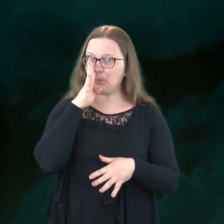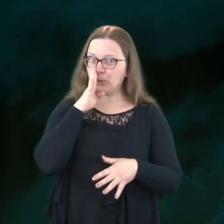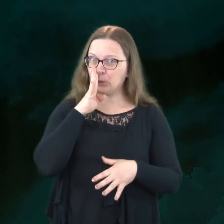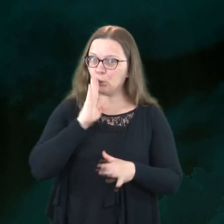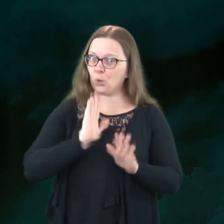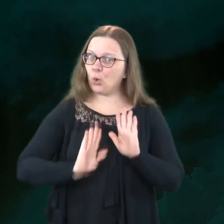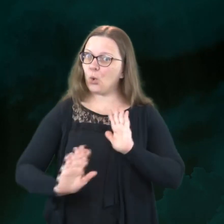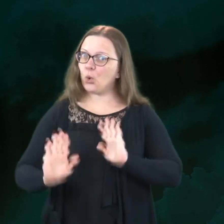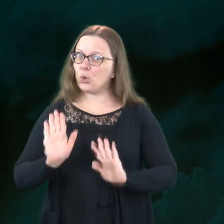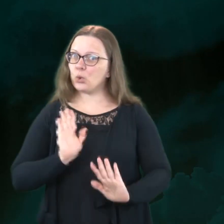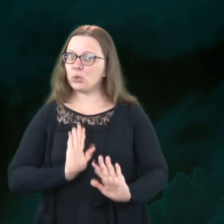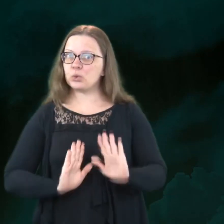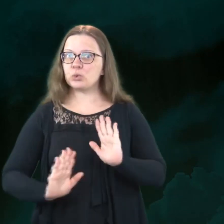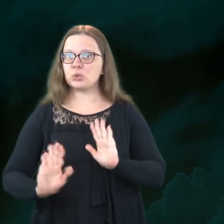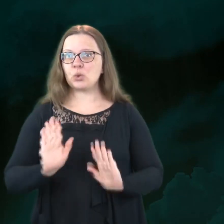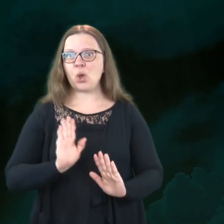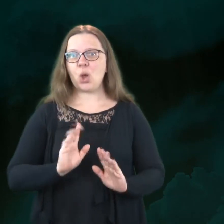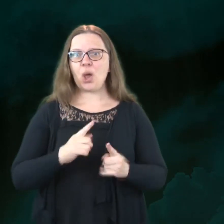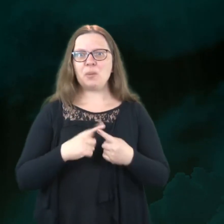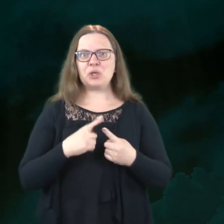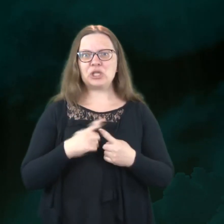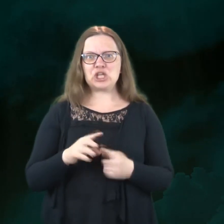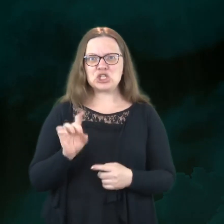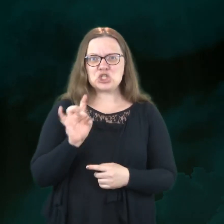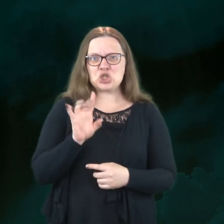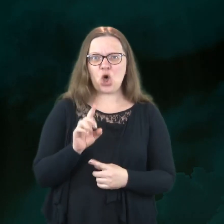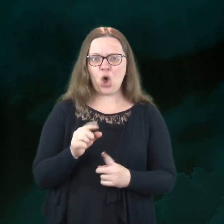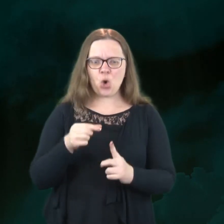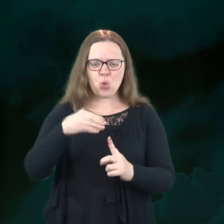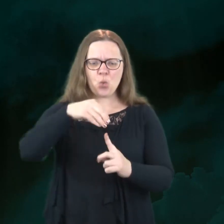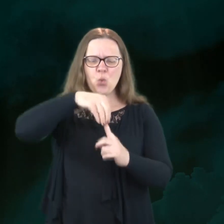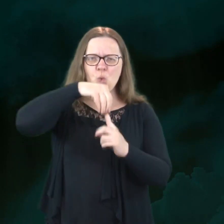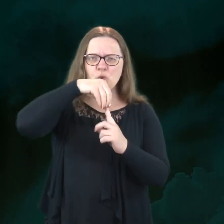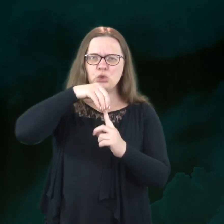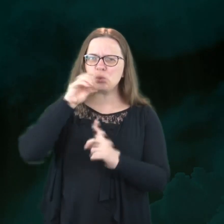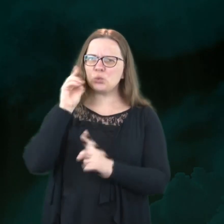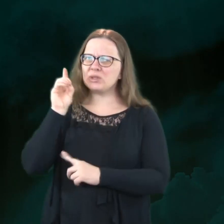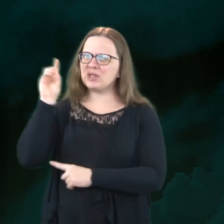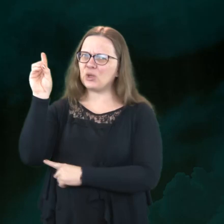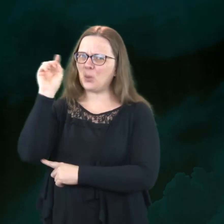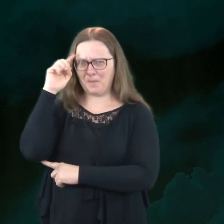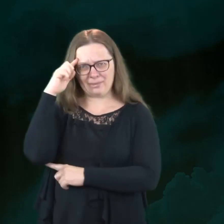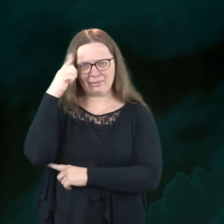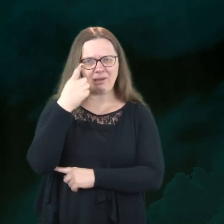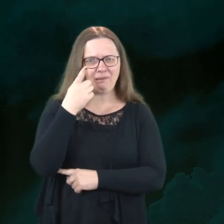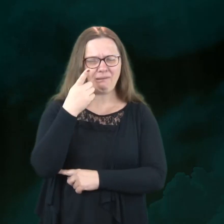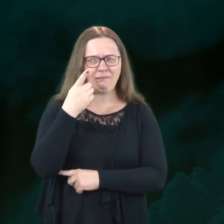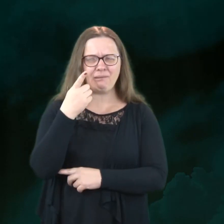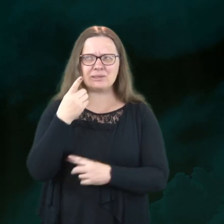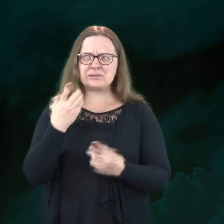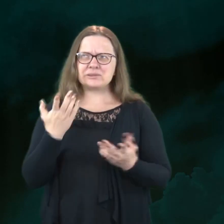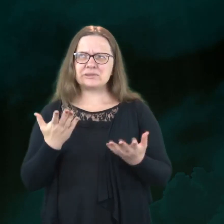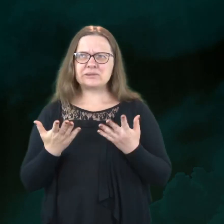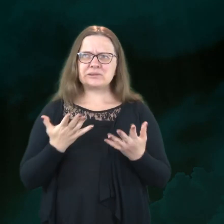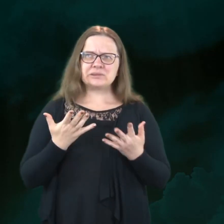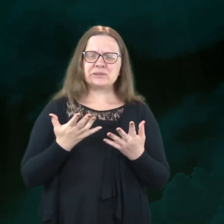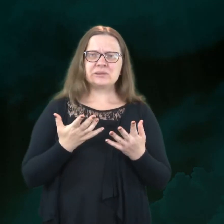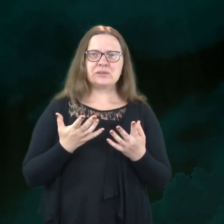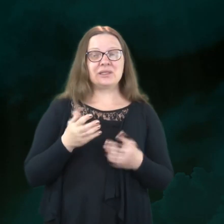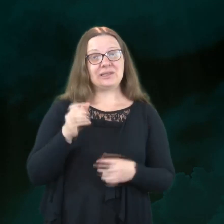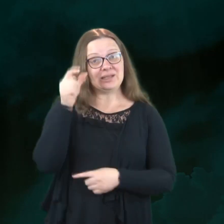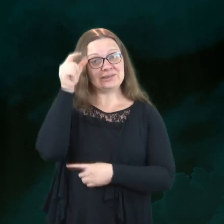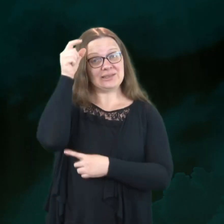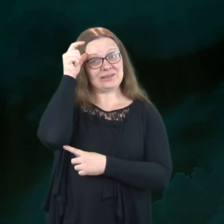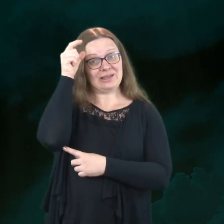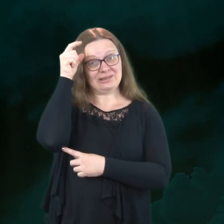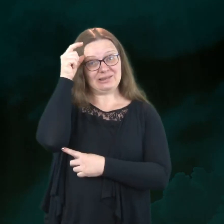que fala tudo. Irmãos, esse é um conceito que Satanás incutiu na sociedade humana com o conceito